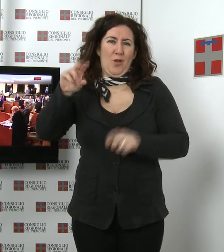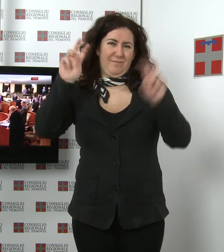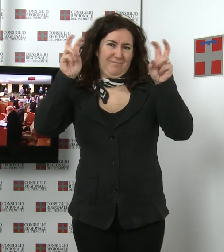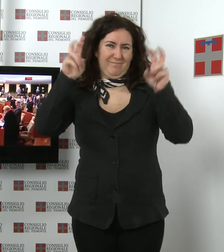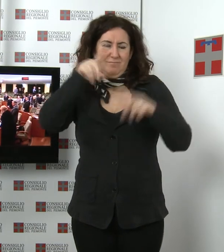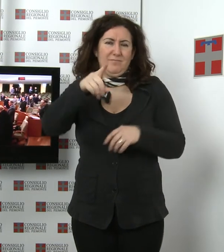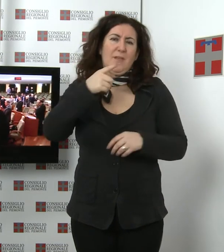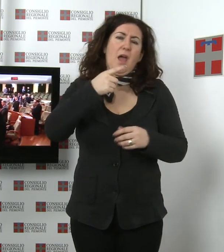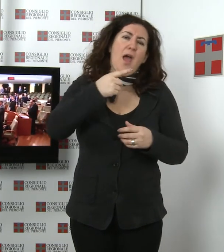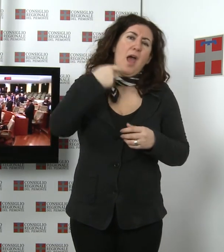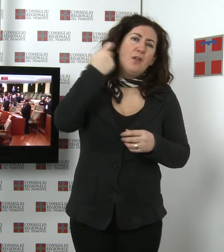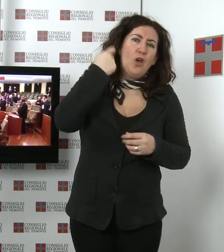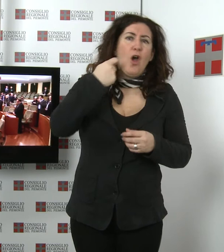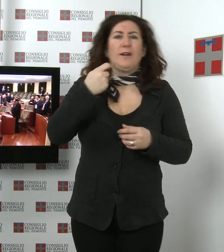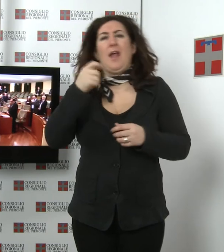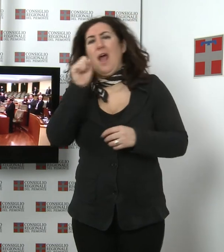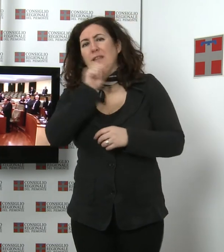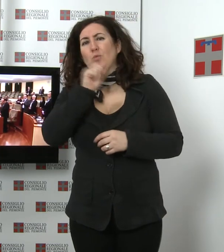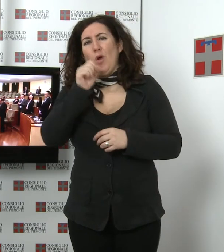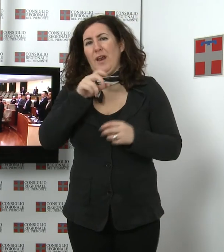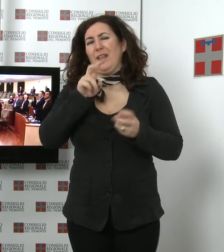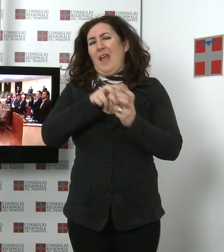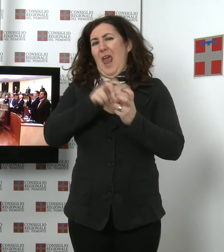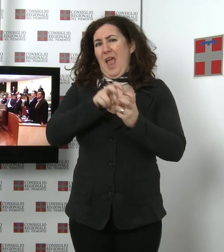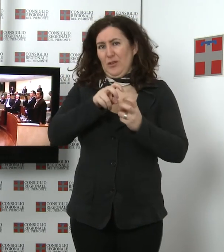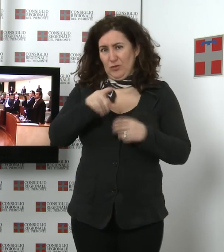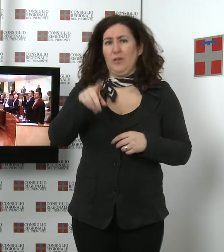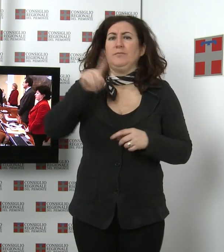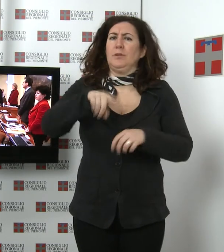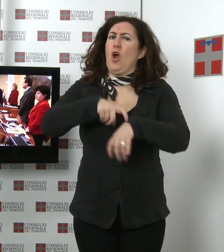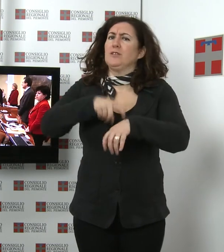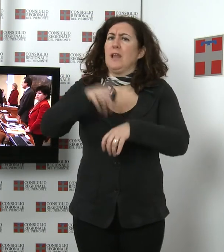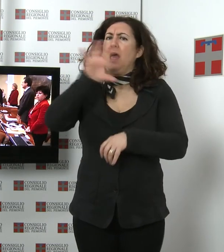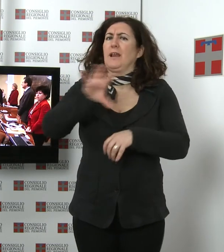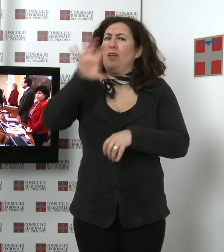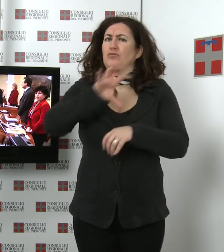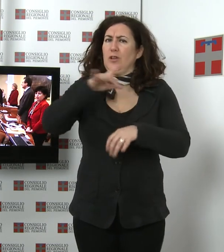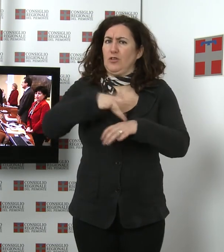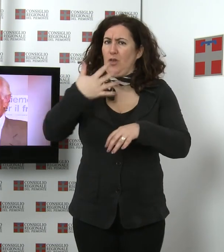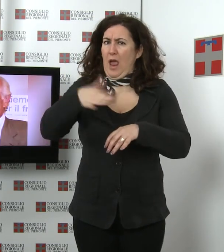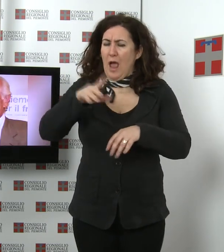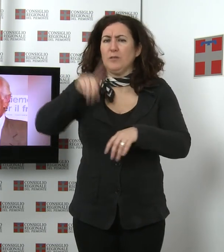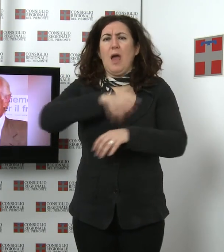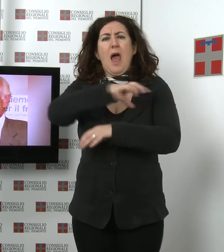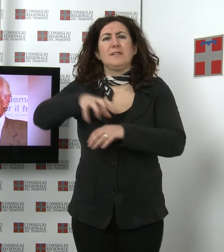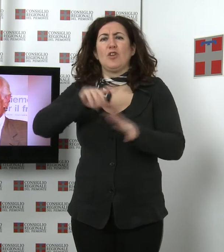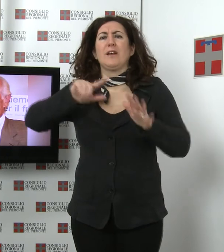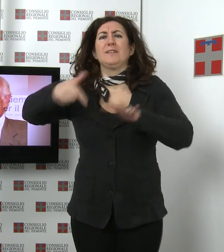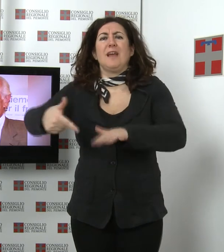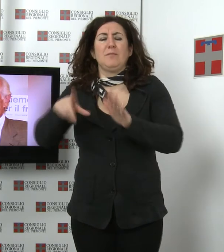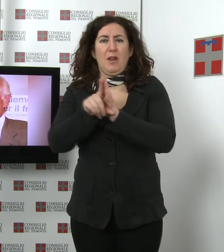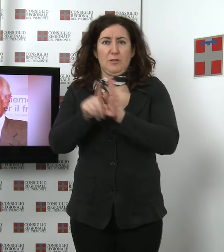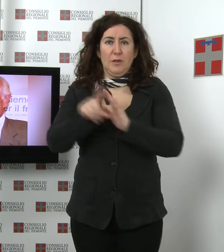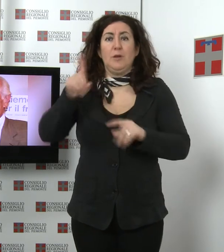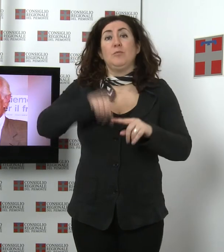cantautore dialettale, consigliere regionale nelle legislature quinta e sesta e assessore nella settima, e Giovanni Picco,